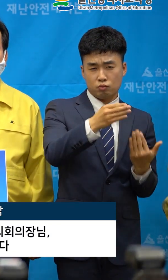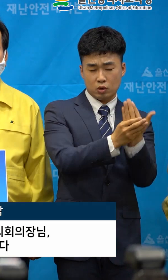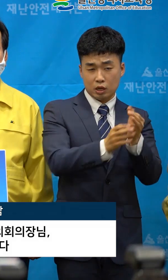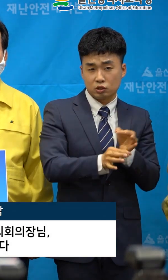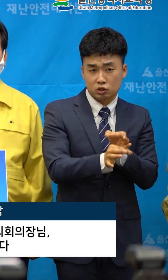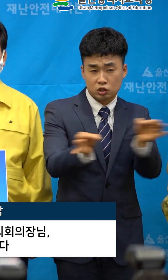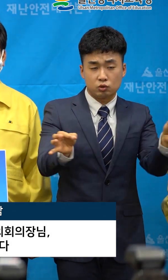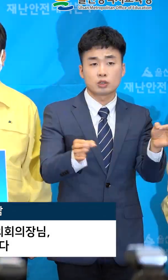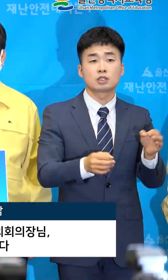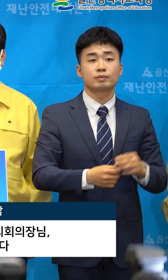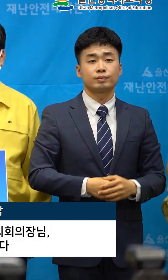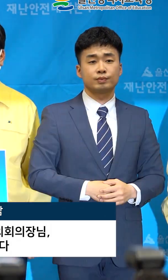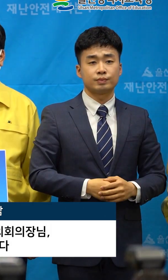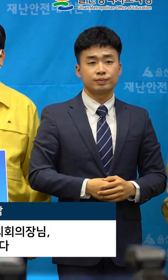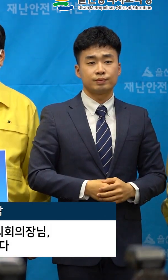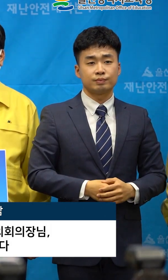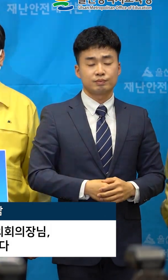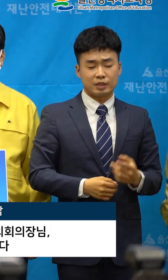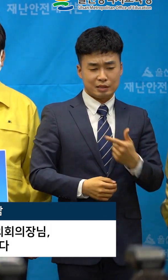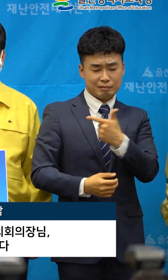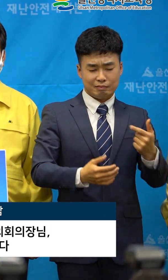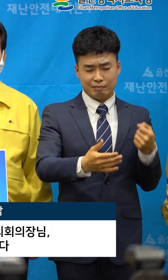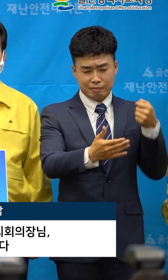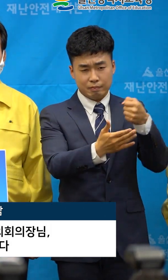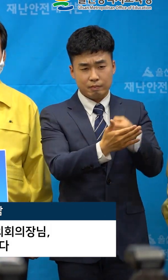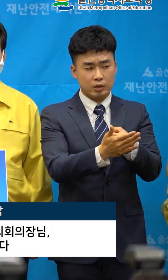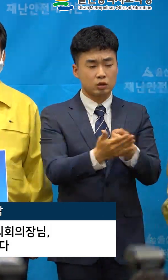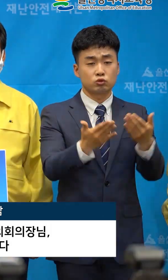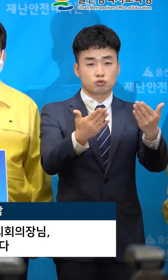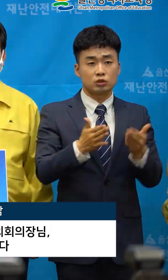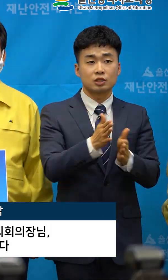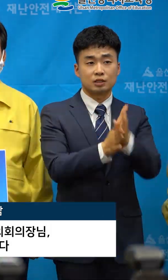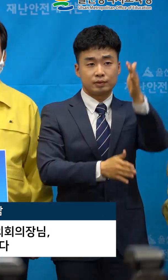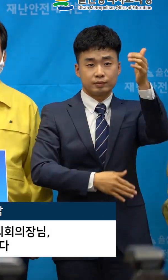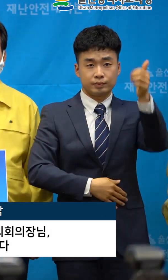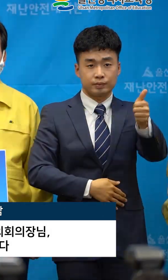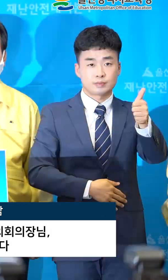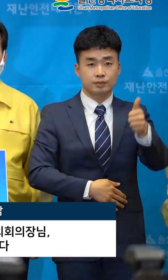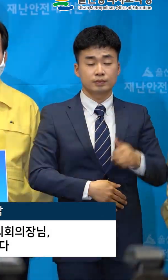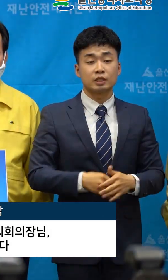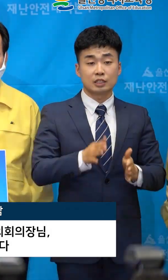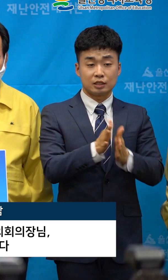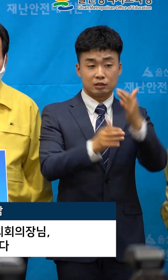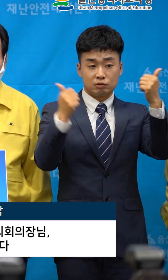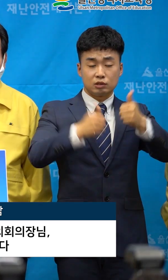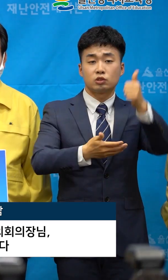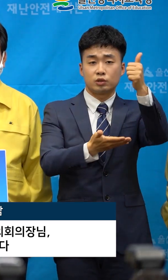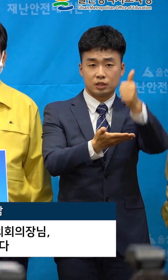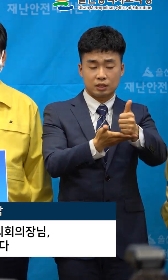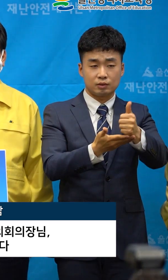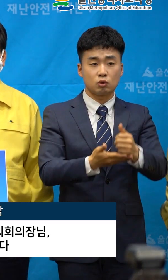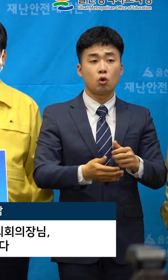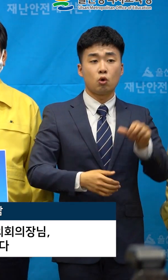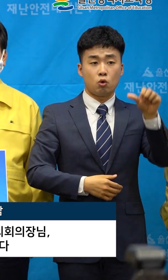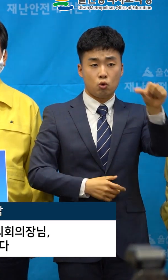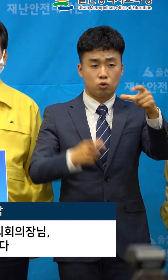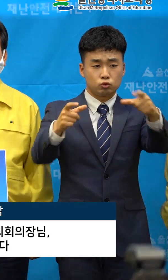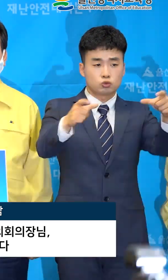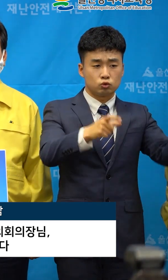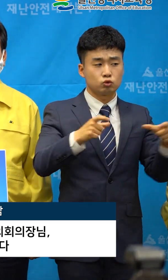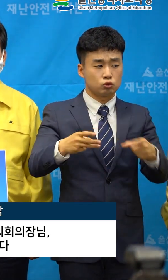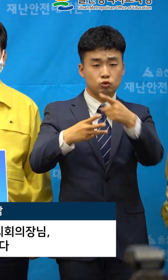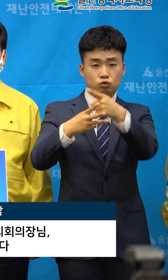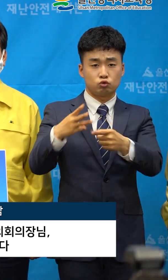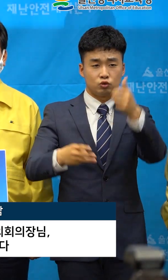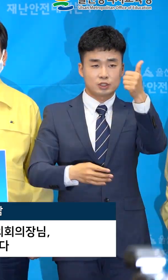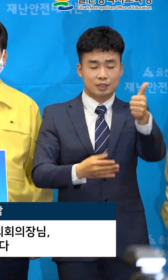교육재난지원금 지급에 큰 결단을 해주신 부산시장님 그리고 시의회의장님 5개 구군